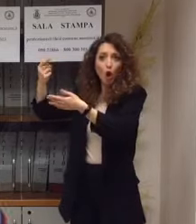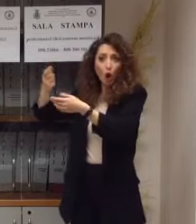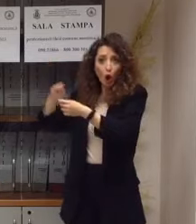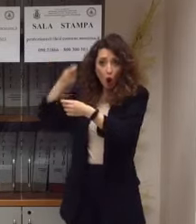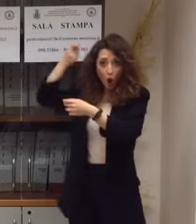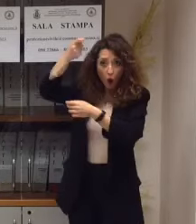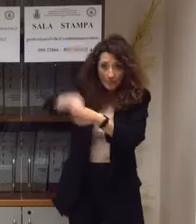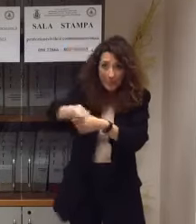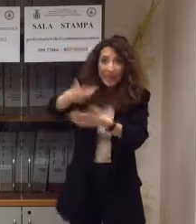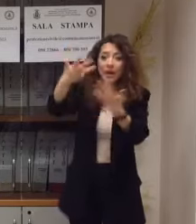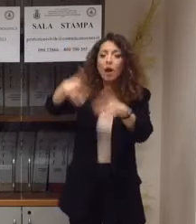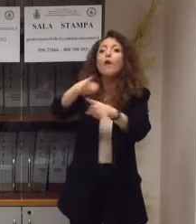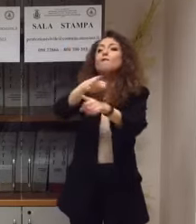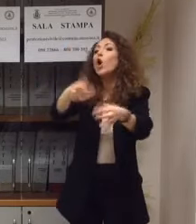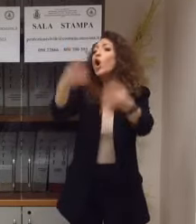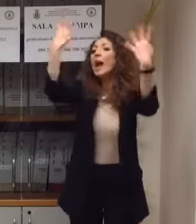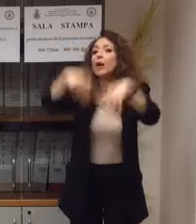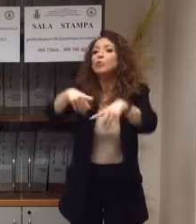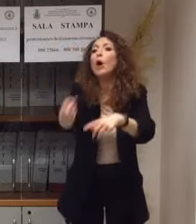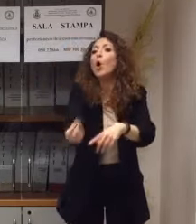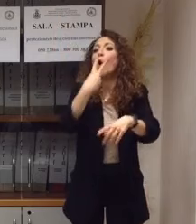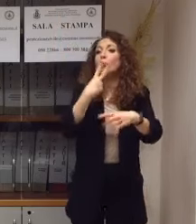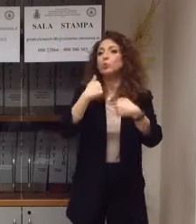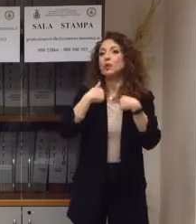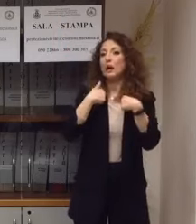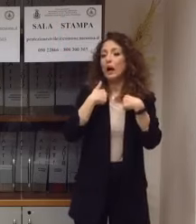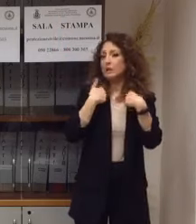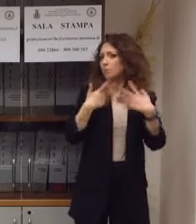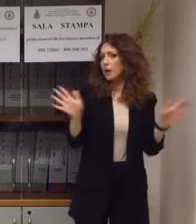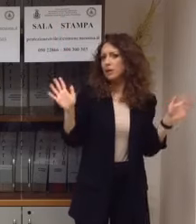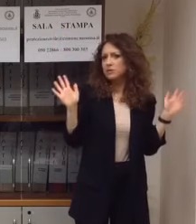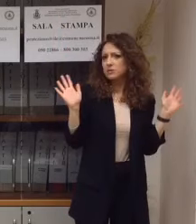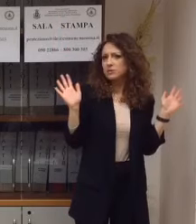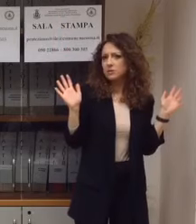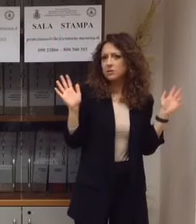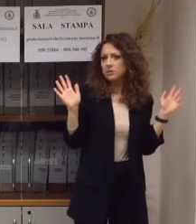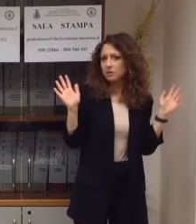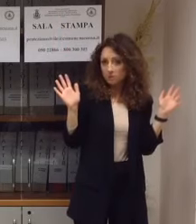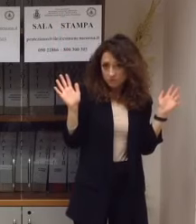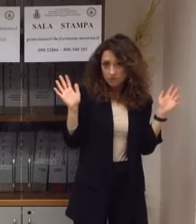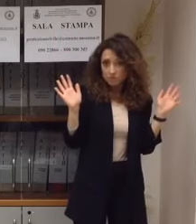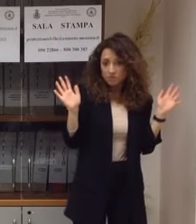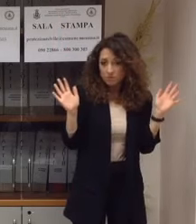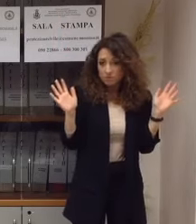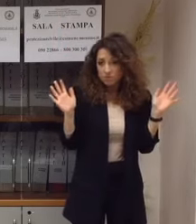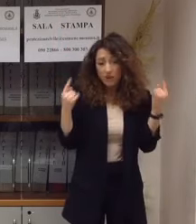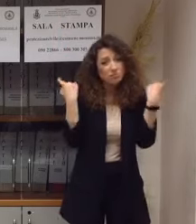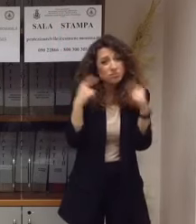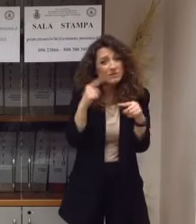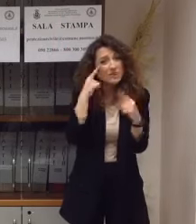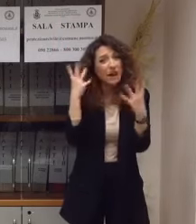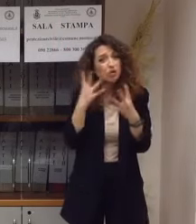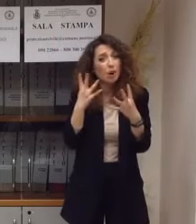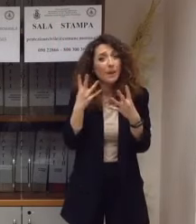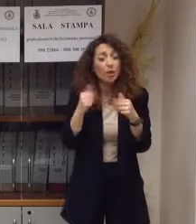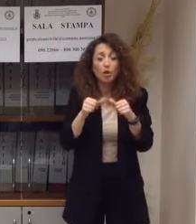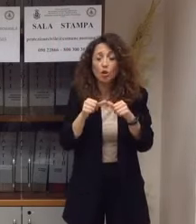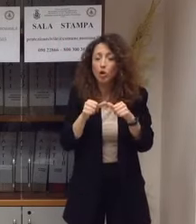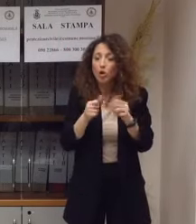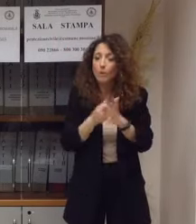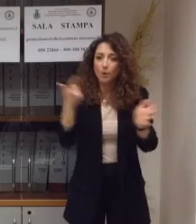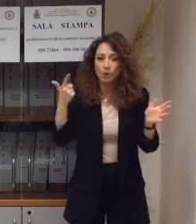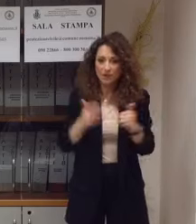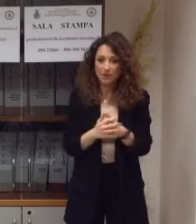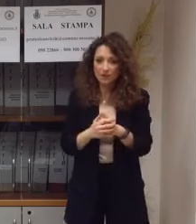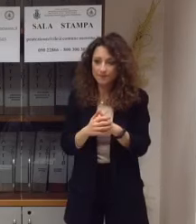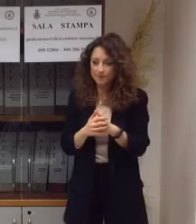quello che avete avuto, bene, dopodiché tutto ciò che rimane, rimane. Questo è fondamentale. Perché? Perché in